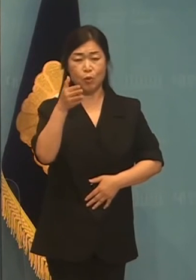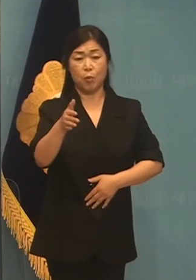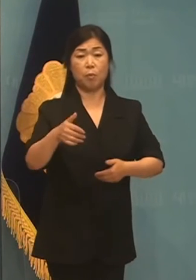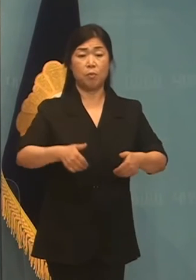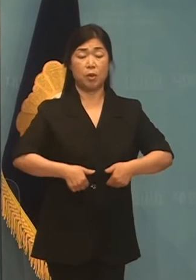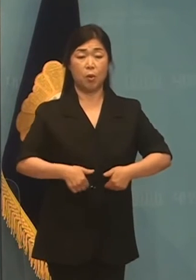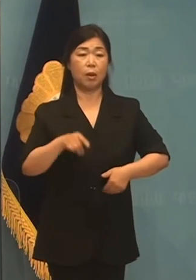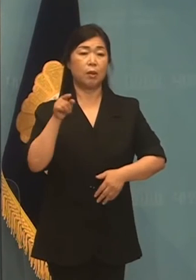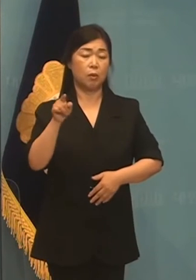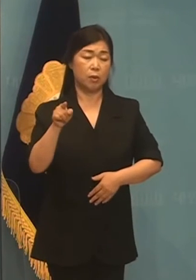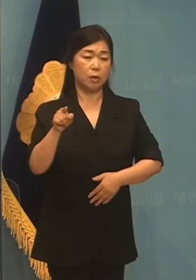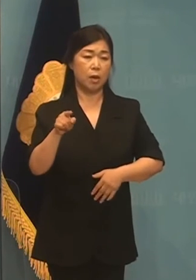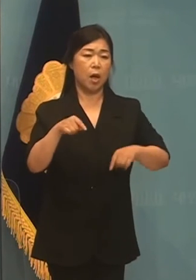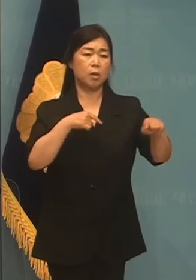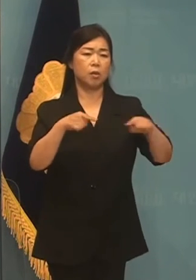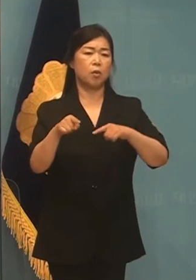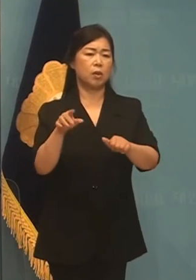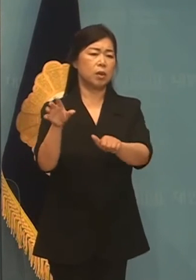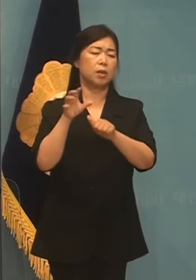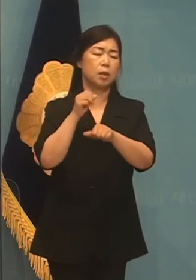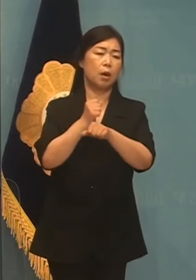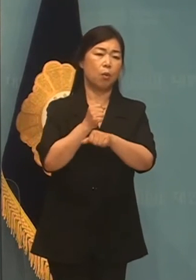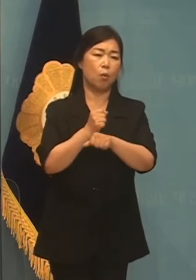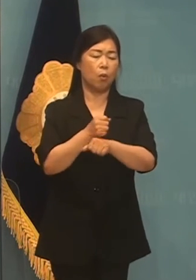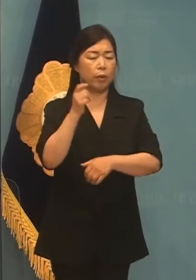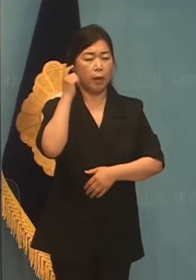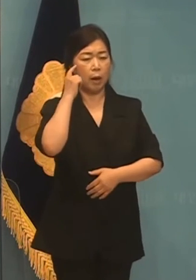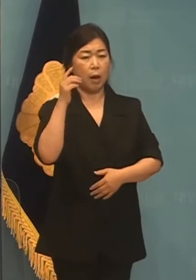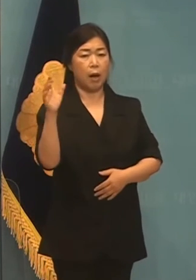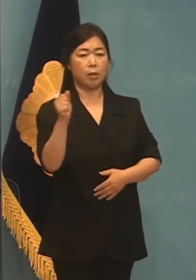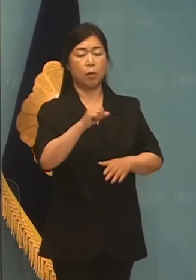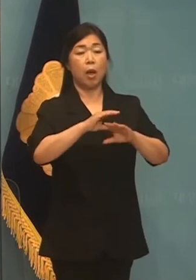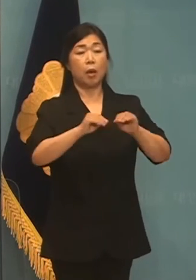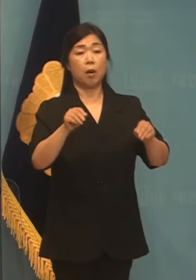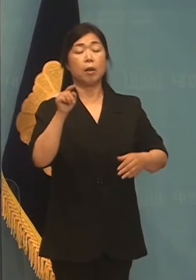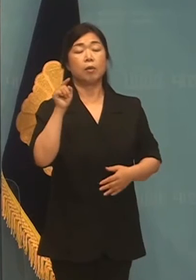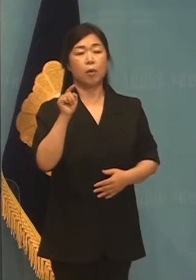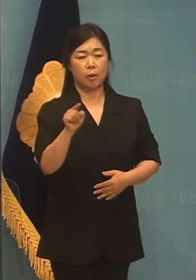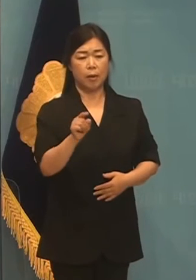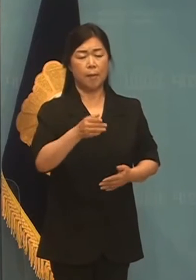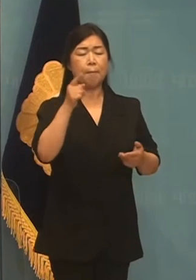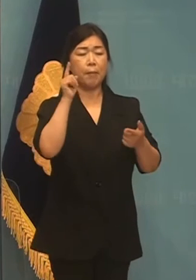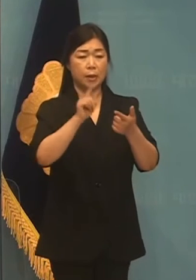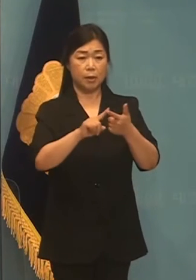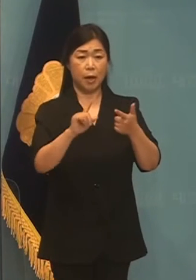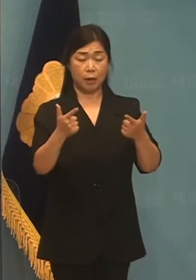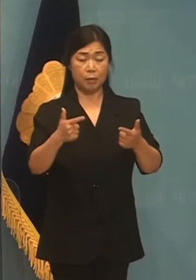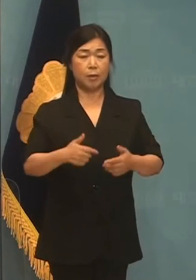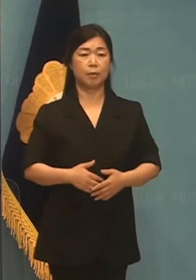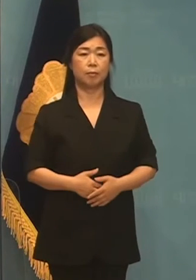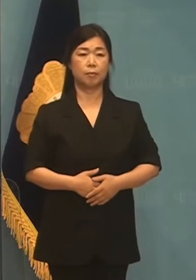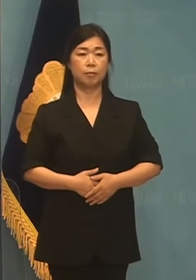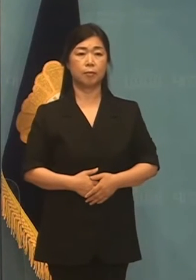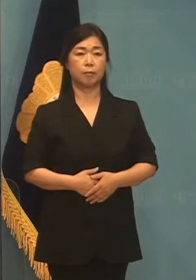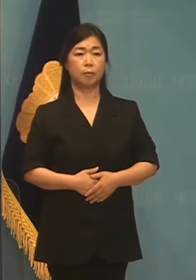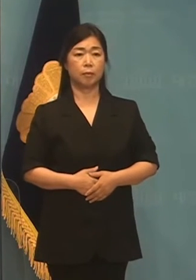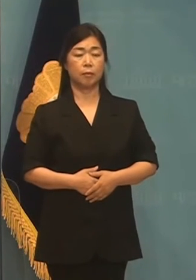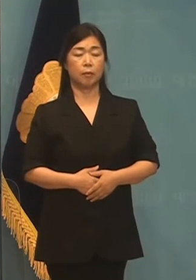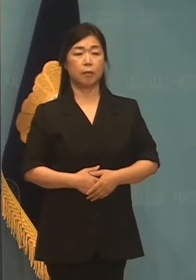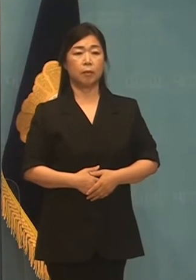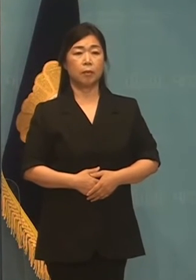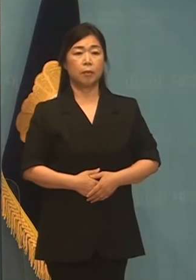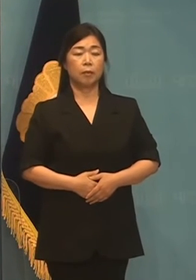영역에서까지 정치적 편견이나 이념으로 접근하는 것은 올바른 정치가 아닙니다.